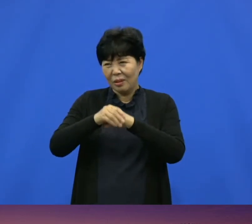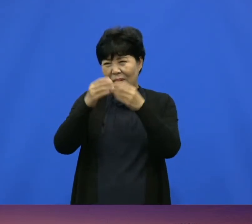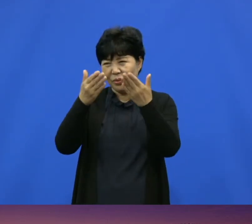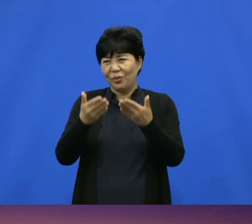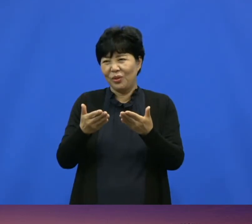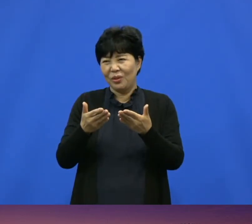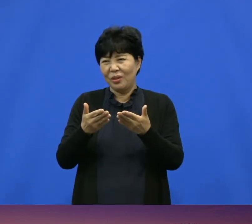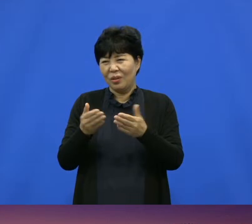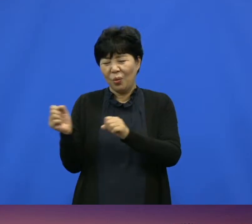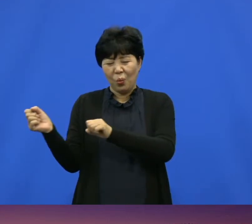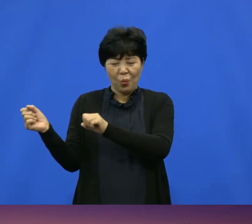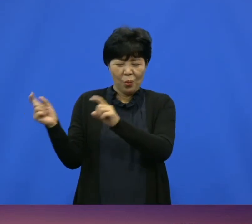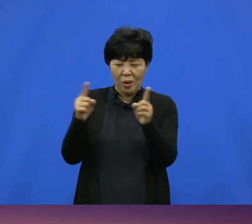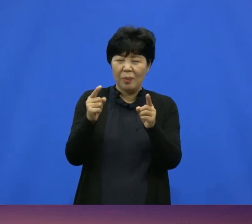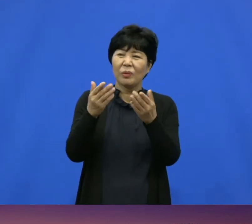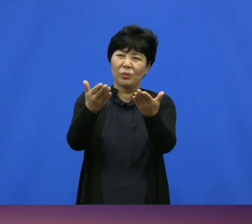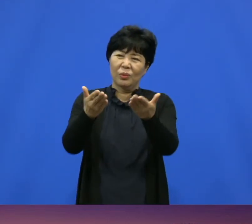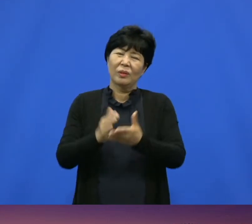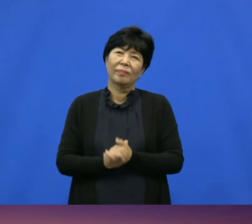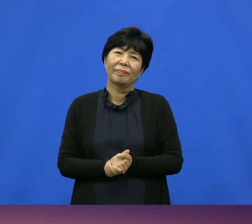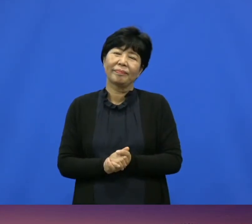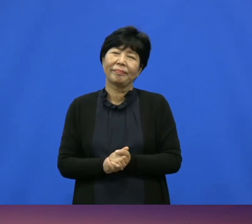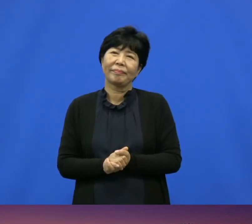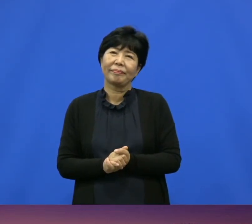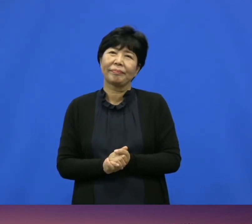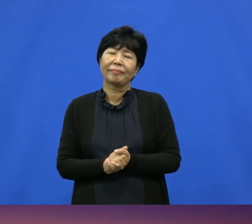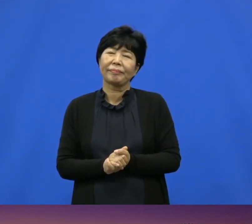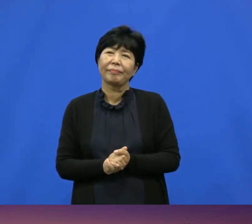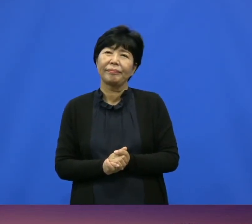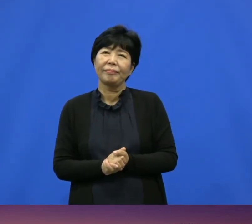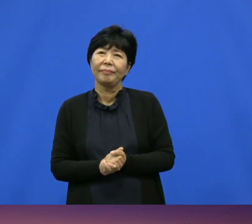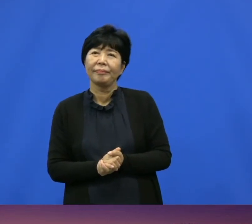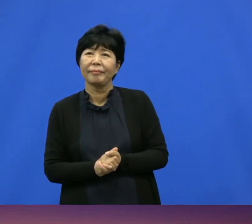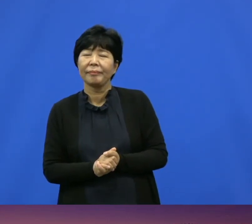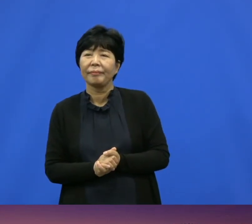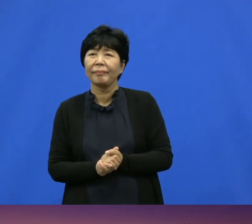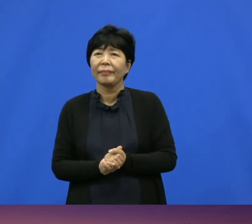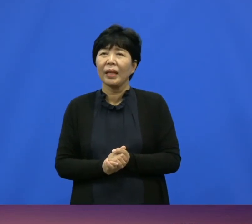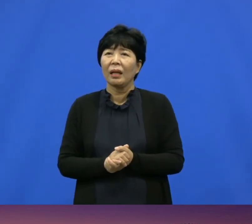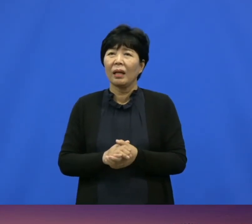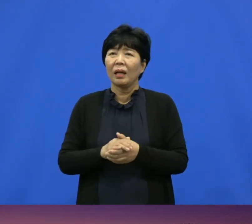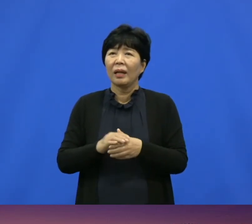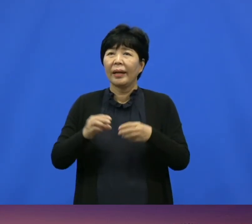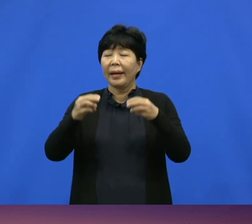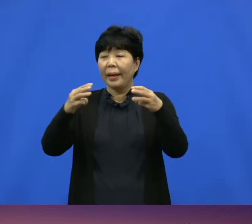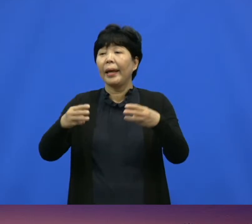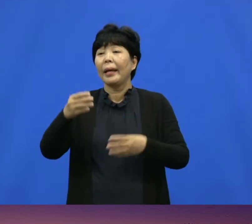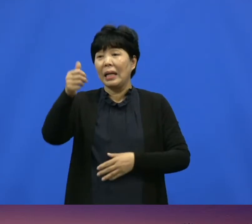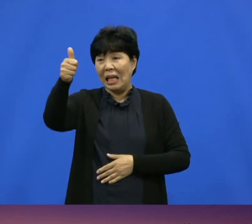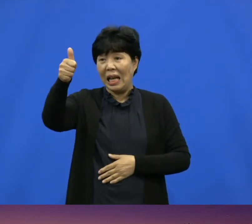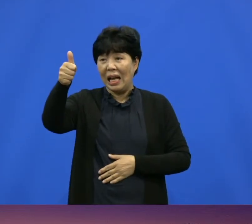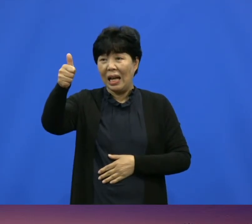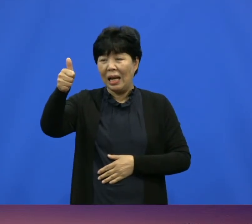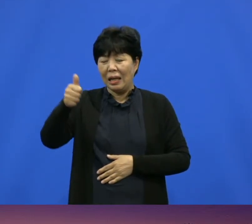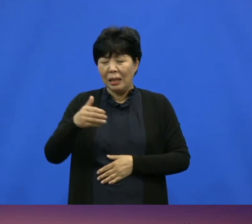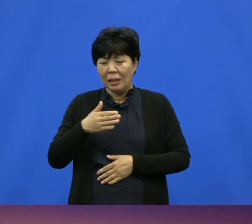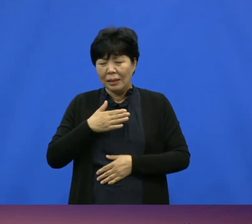거예요. 회복시켜주시는 거예요. 여러분, 하나님의 선지자 엘리야가 어느 순간에 무너져 내립니다. 로뎀 나무에서 죽기를